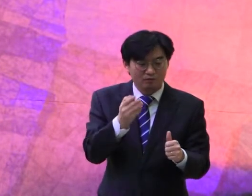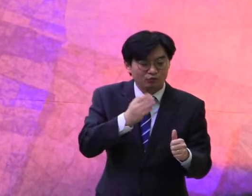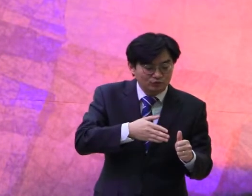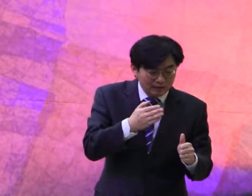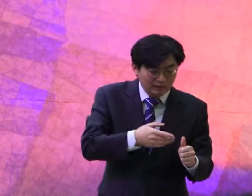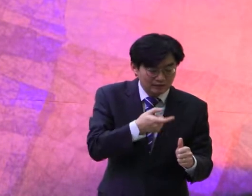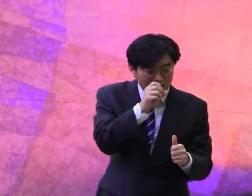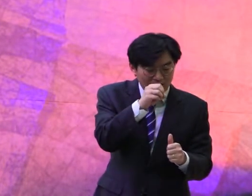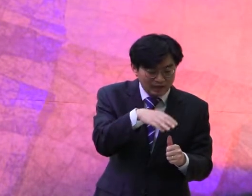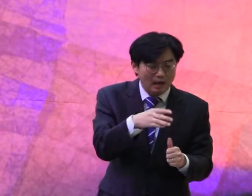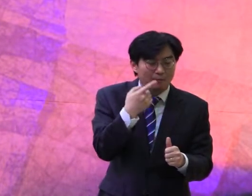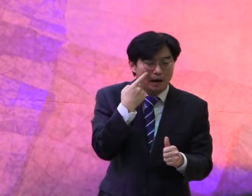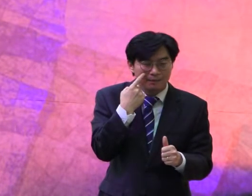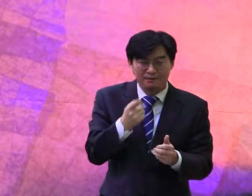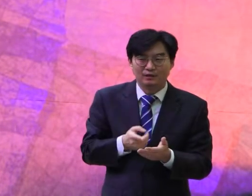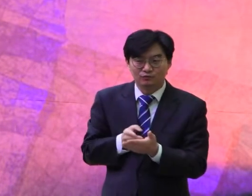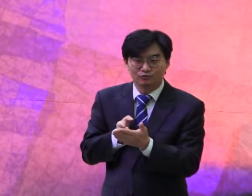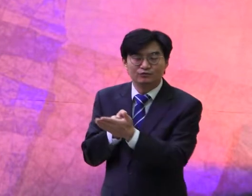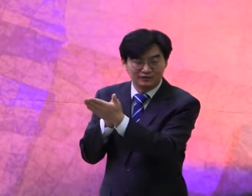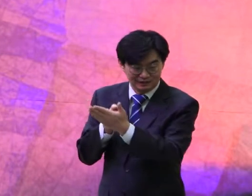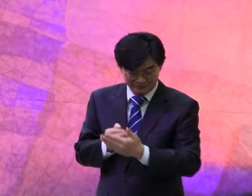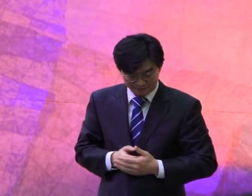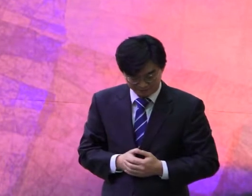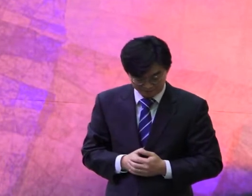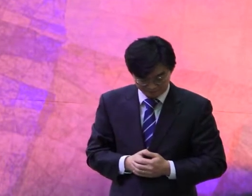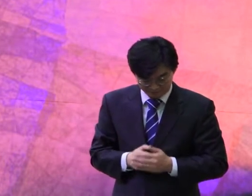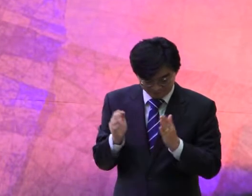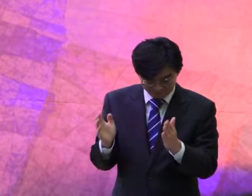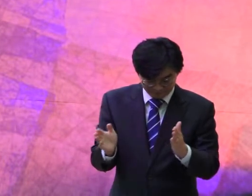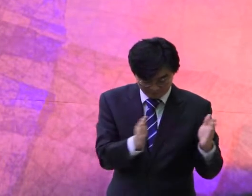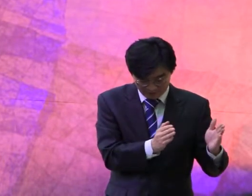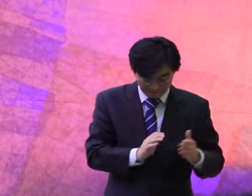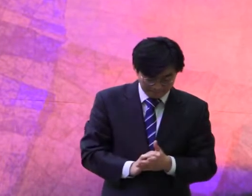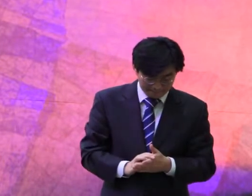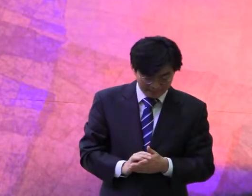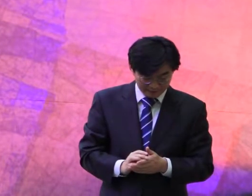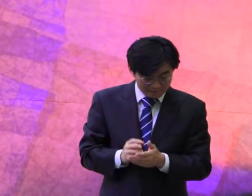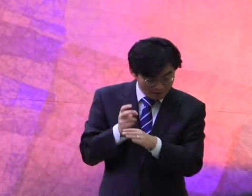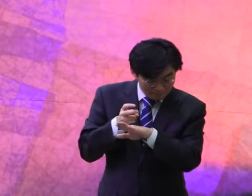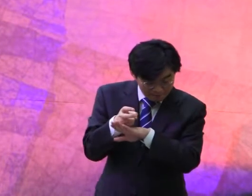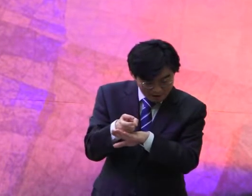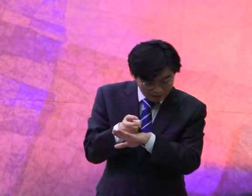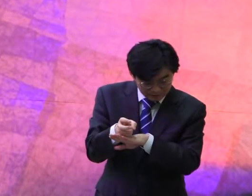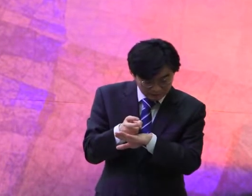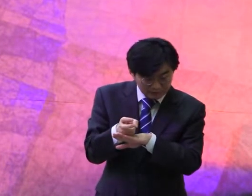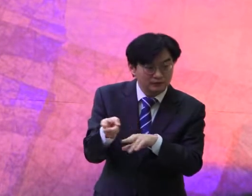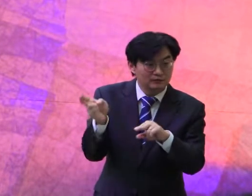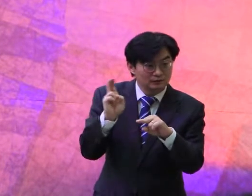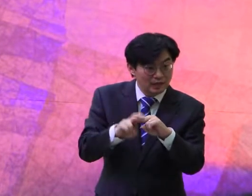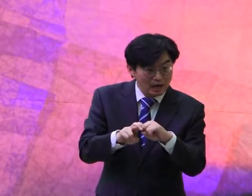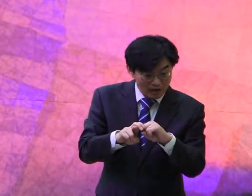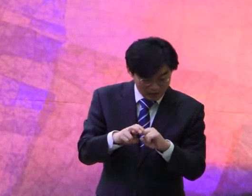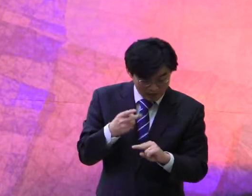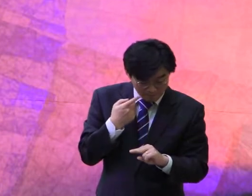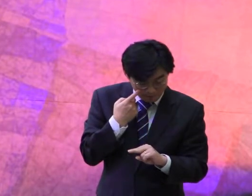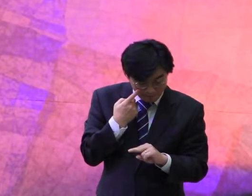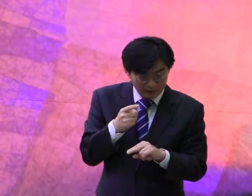해주시기 바랍니다. 차량 운행 시간이 약간 조정이 되었습니다. 오늘 버스 타고 오신 분들은 표를